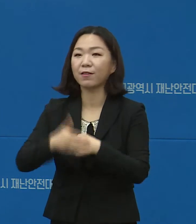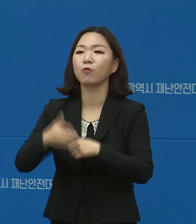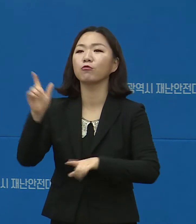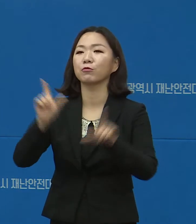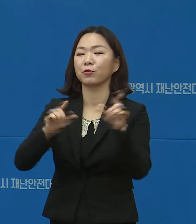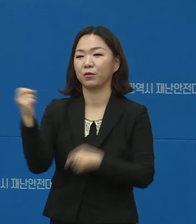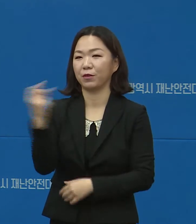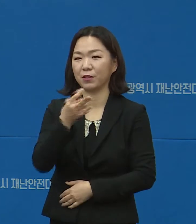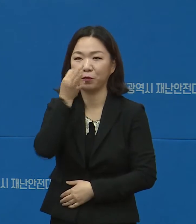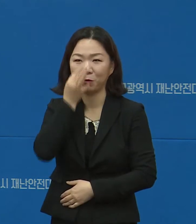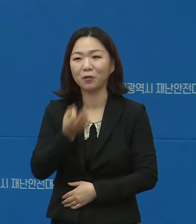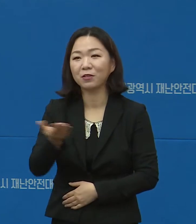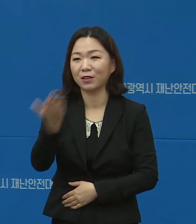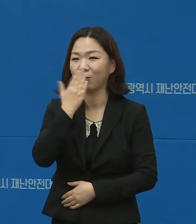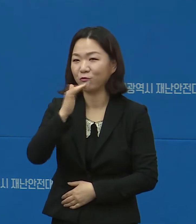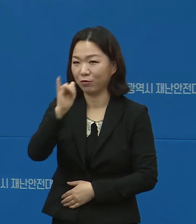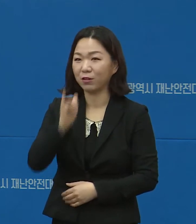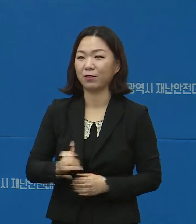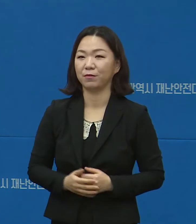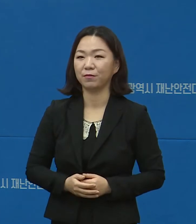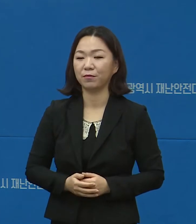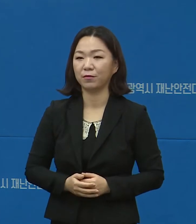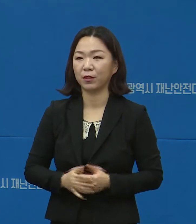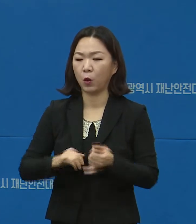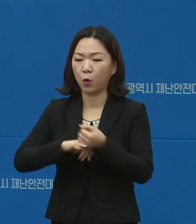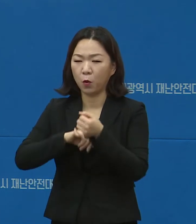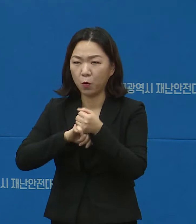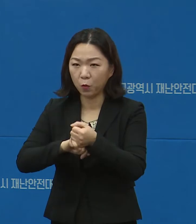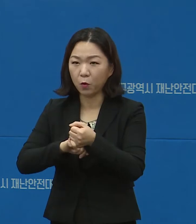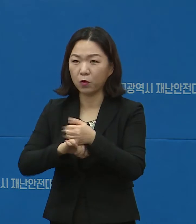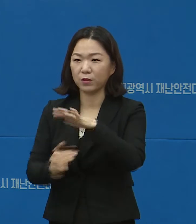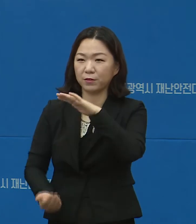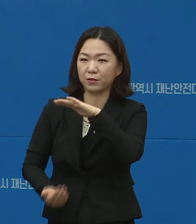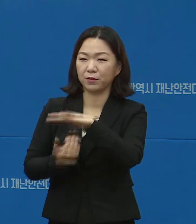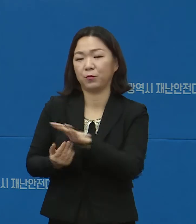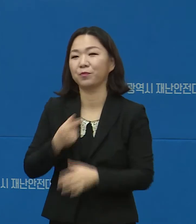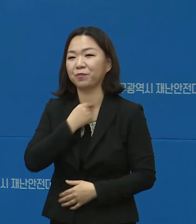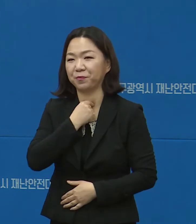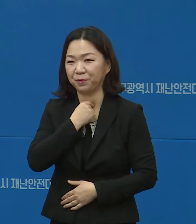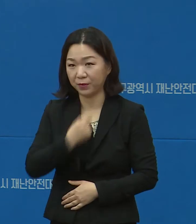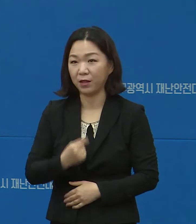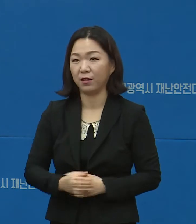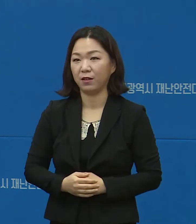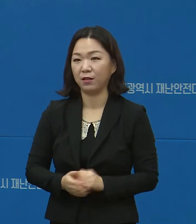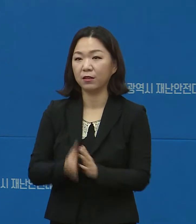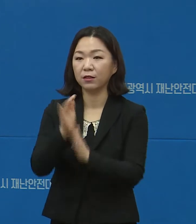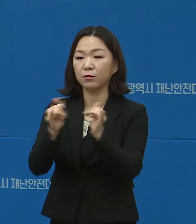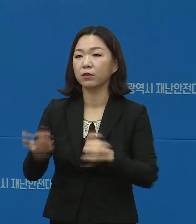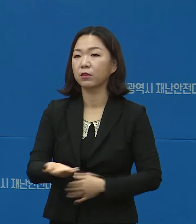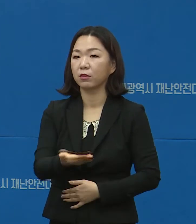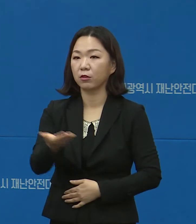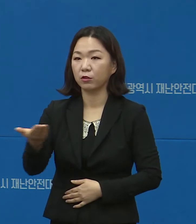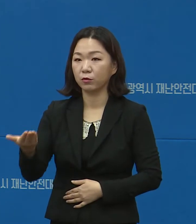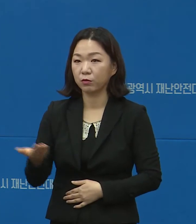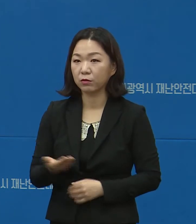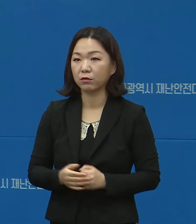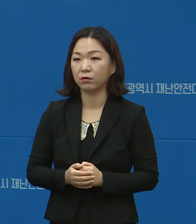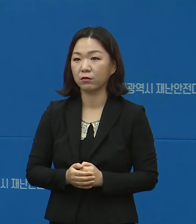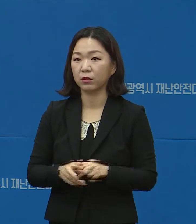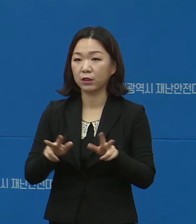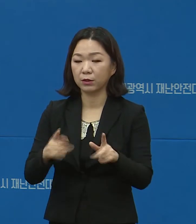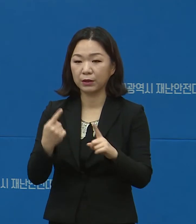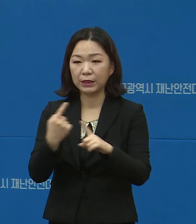다시 보여드리게 될 것입니다. 꼭 그렇게 하겠습니다. 시민 여러분, 아직